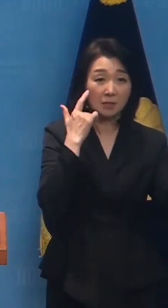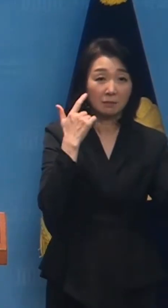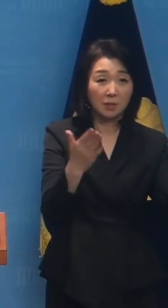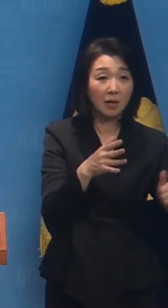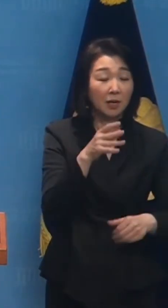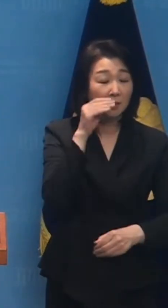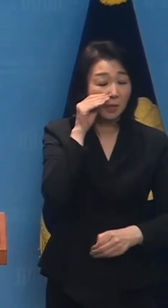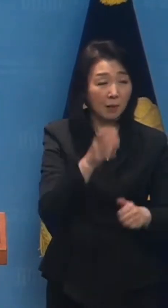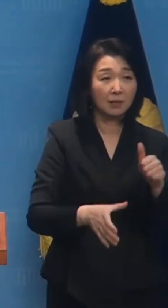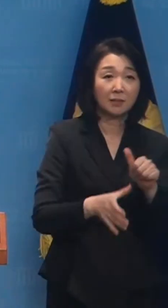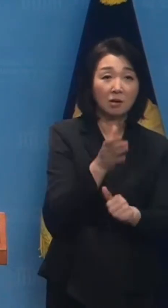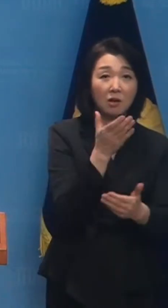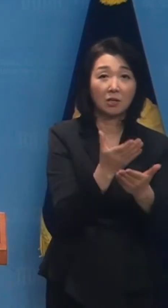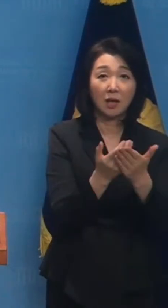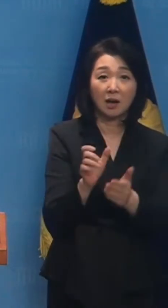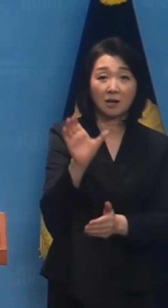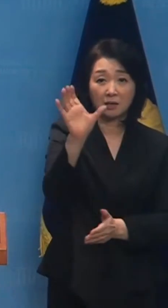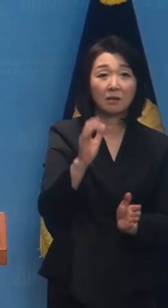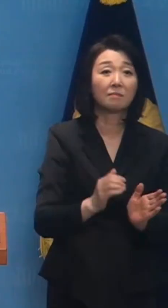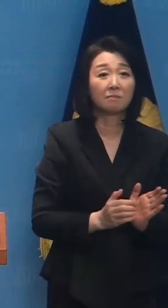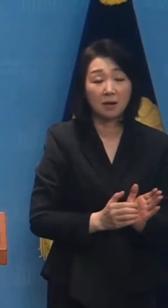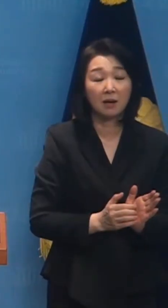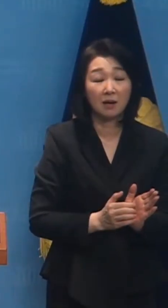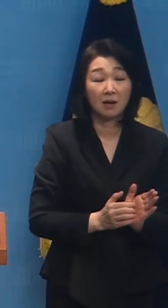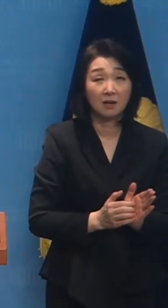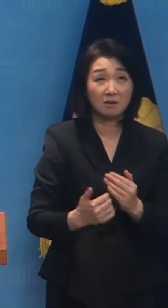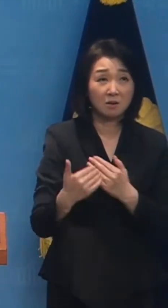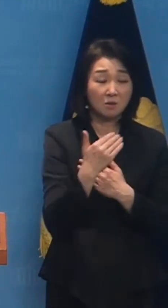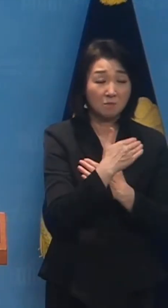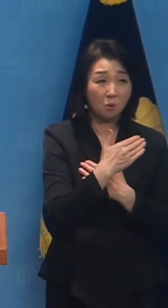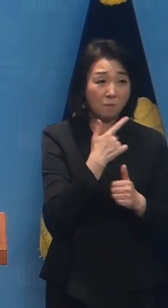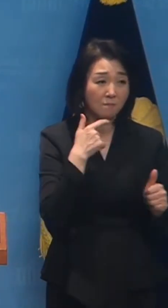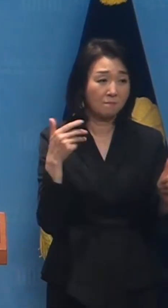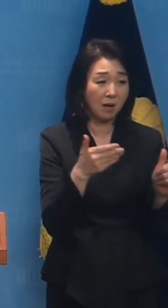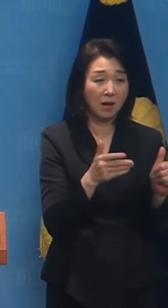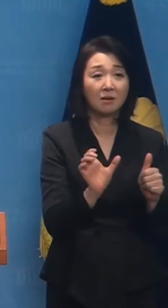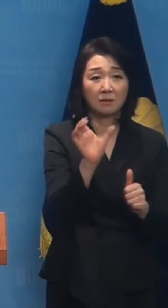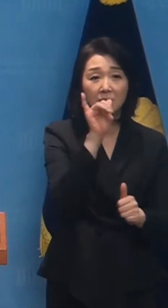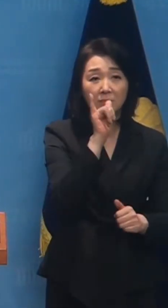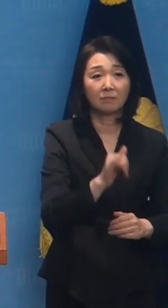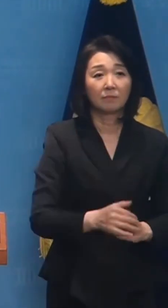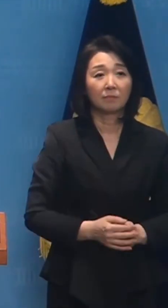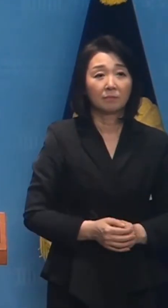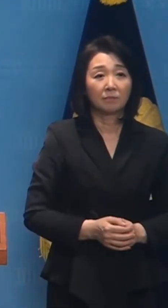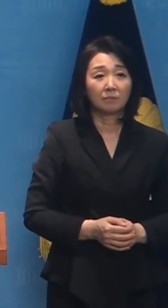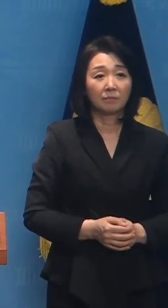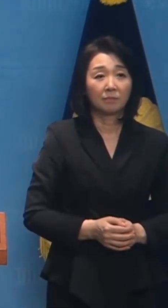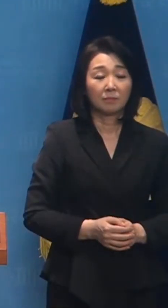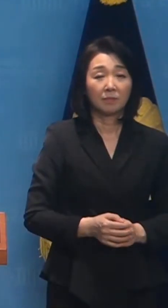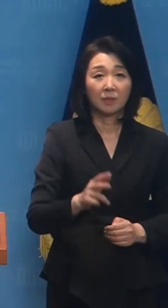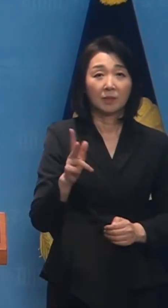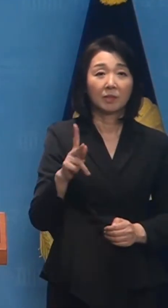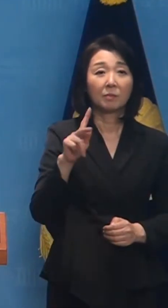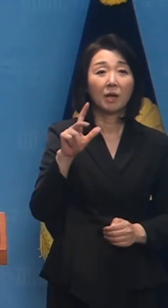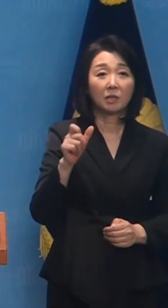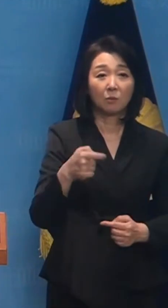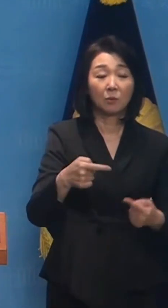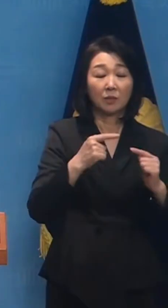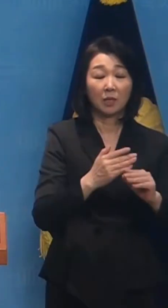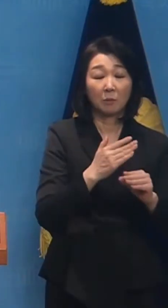제발 제거해 주십시오. 라는 신변 위협성 내용의 댓글을 달았습니다. 715명이 참여